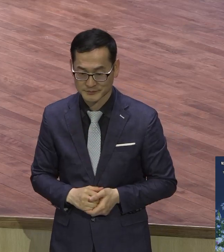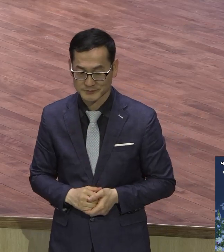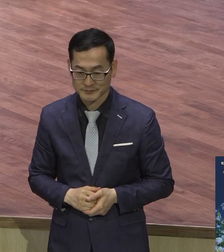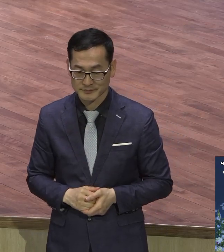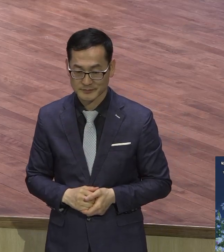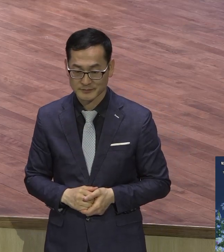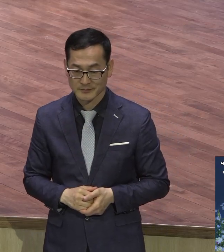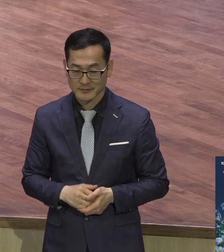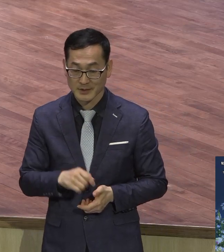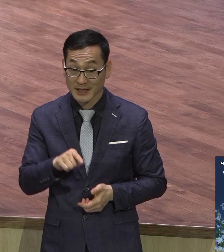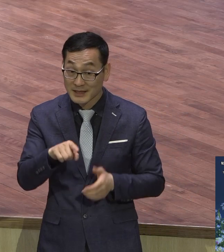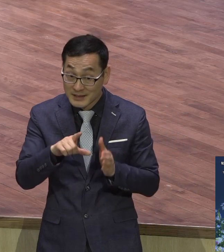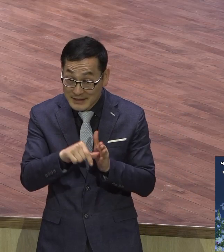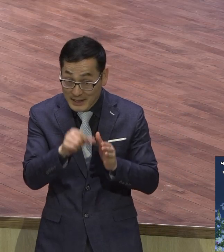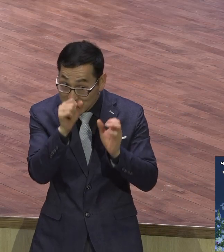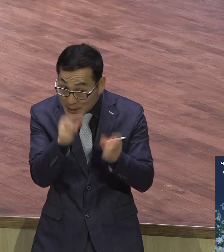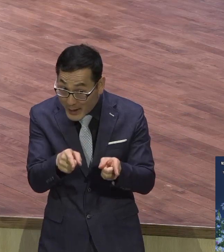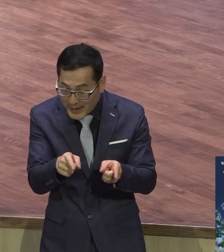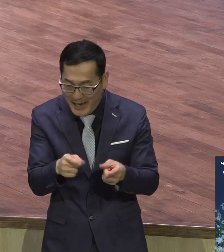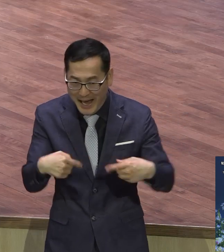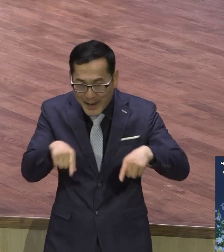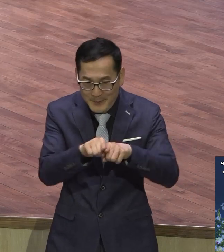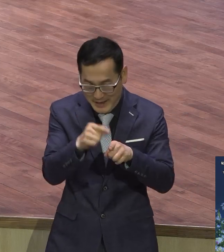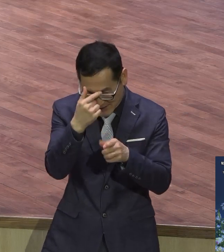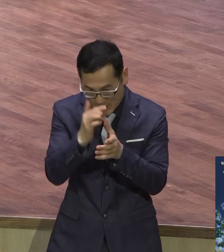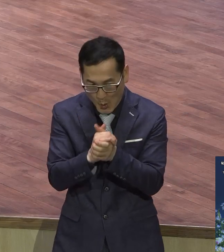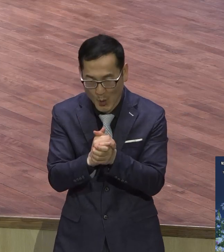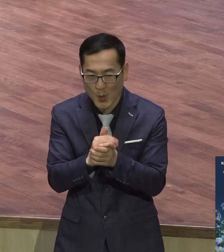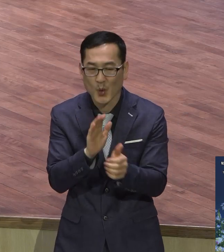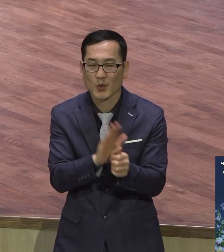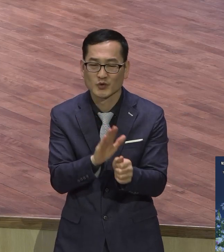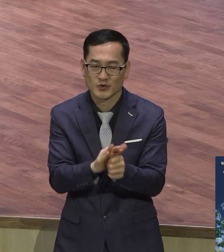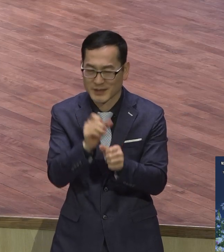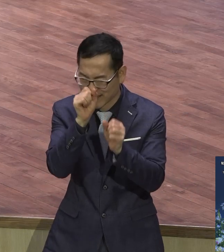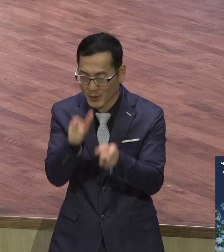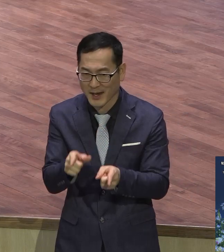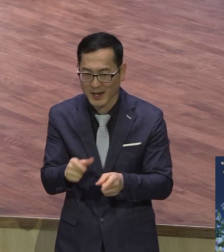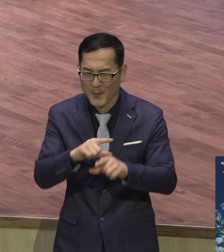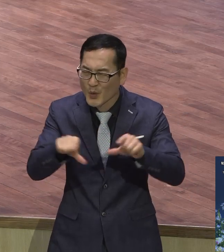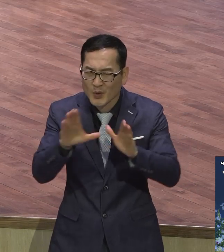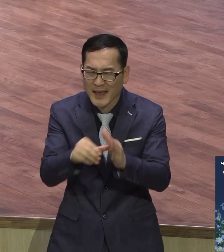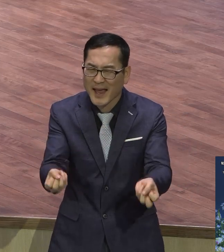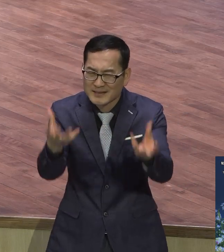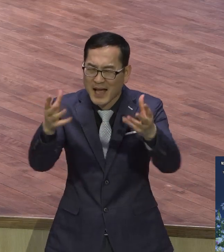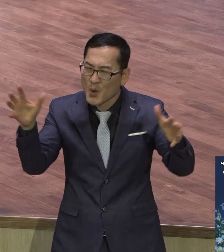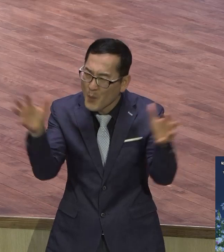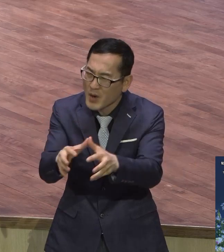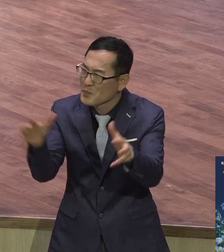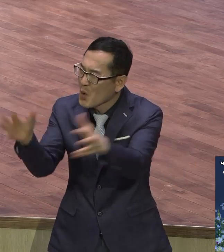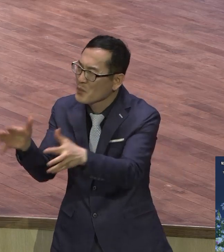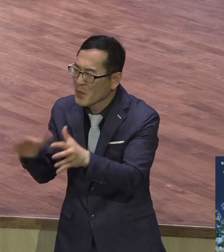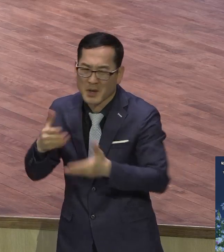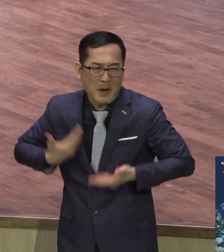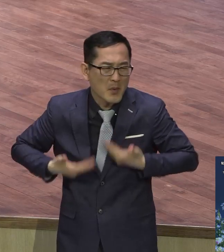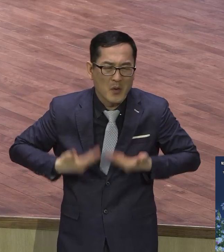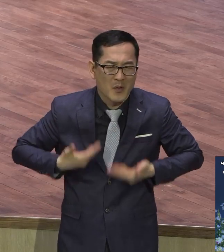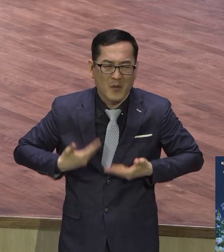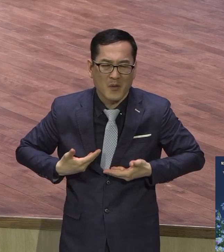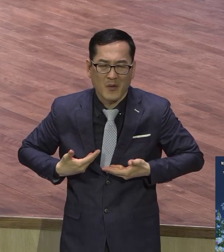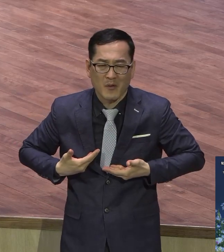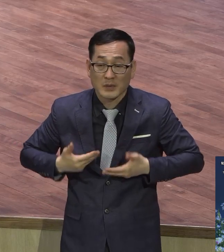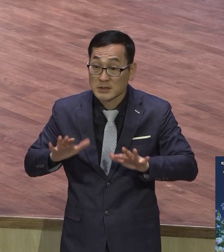중부 기도할 수 있는 기회다. 볼 수 있어요. 평상시에는 행사가 많고 모임 많고 내가 분주하게 움직였는데